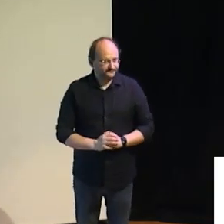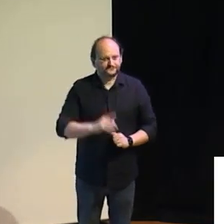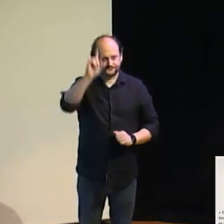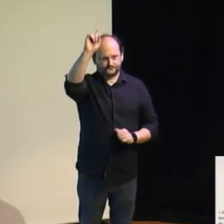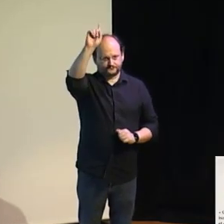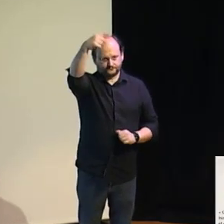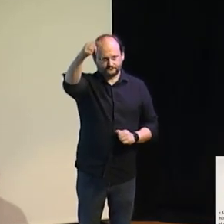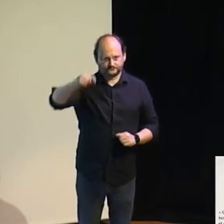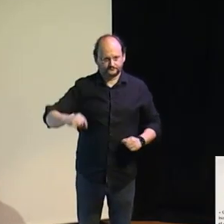très important.